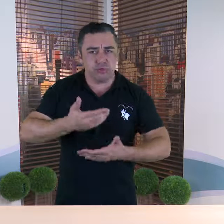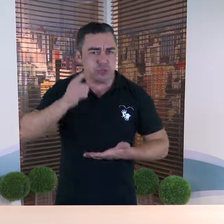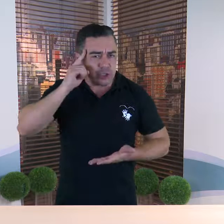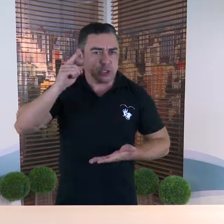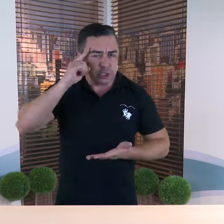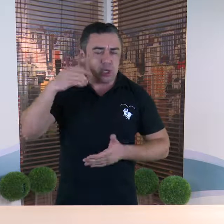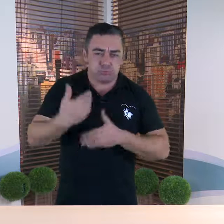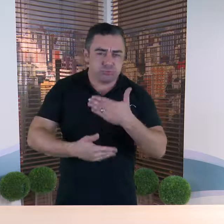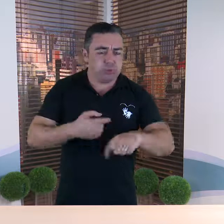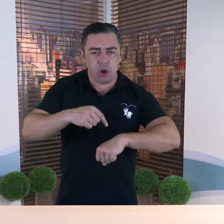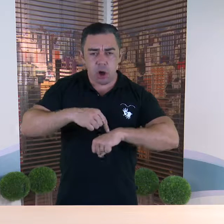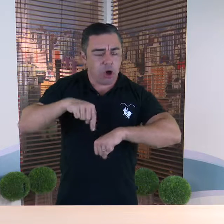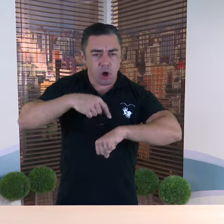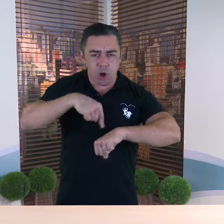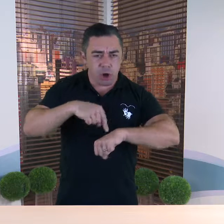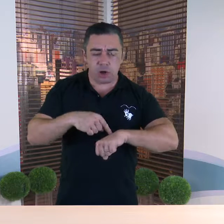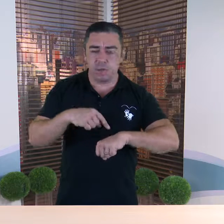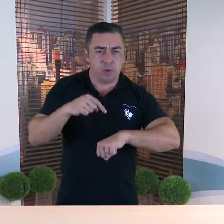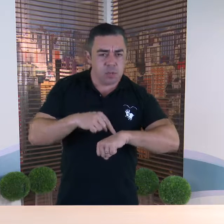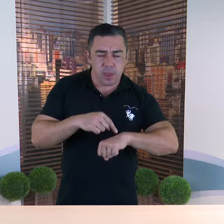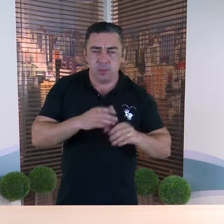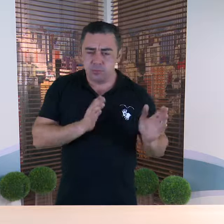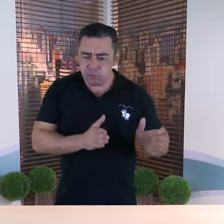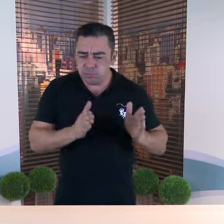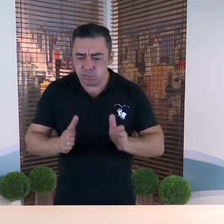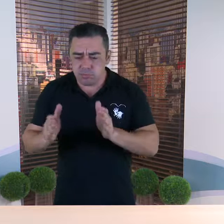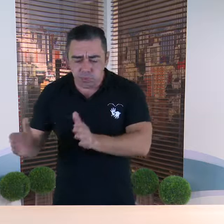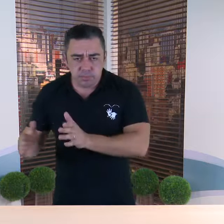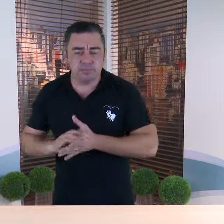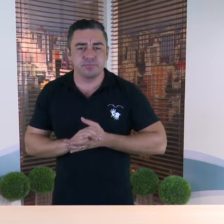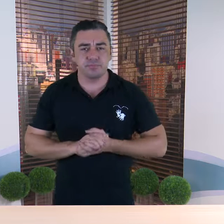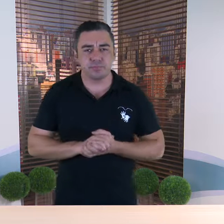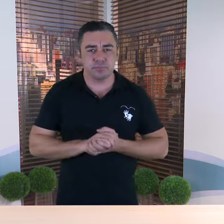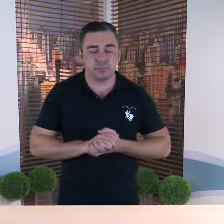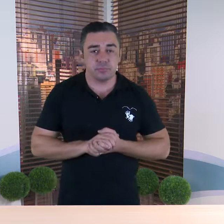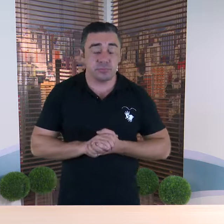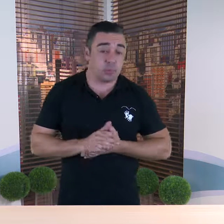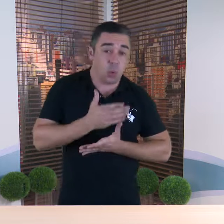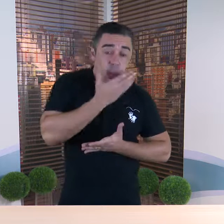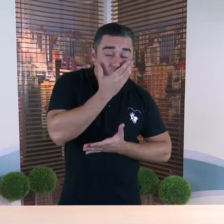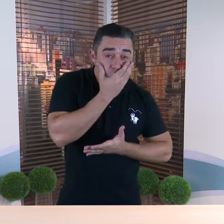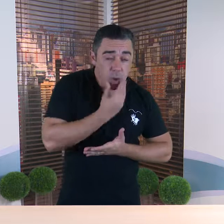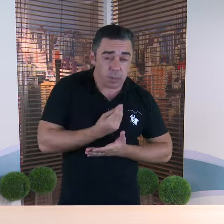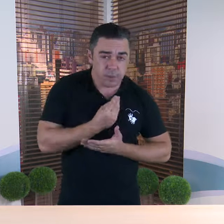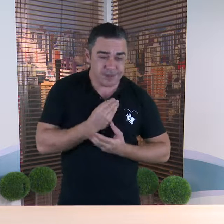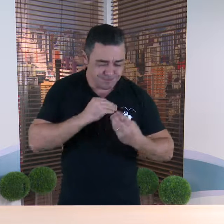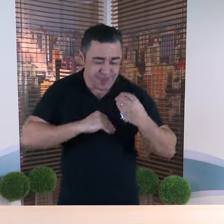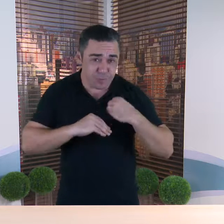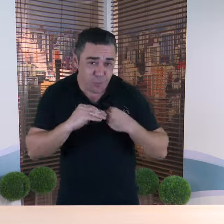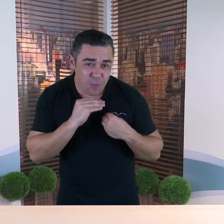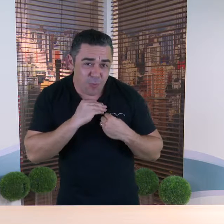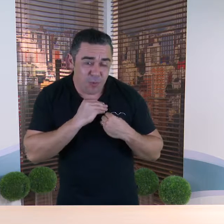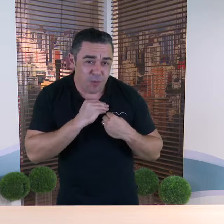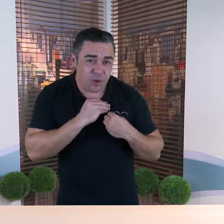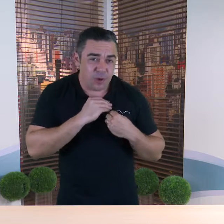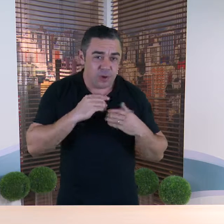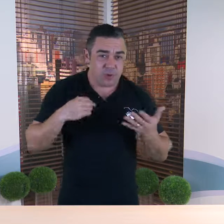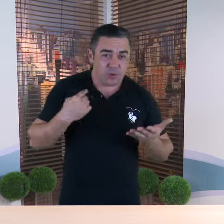após dia, hora após hora e momento após momento. O homem caído, no seu dia